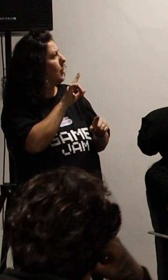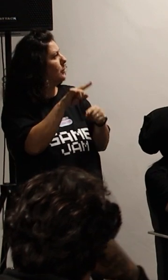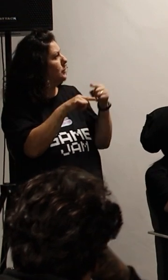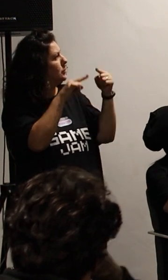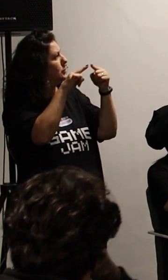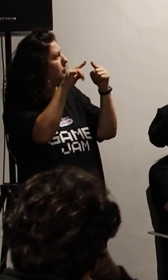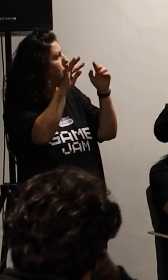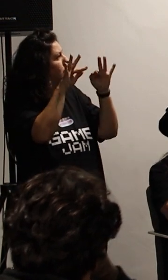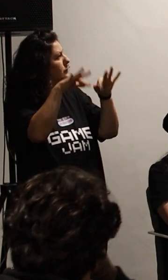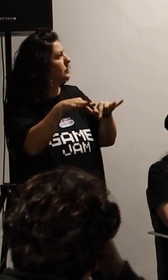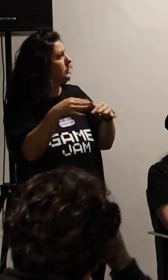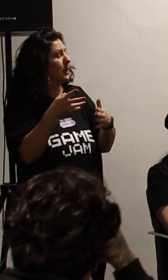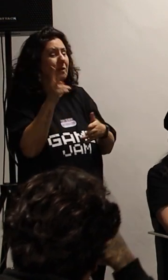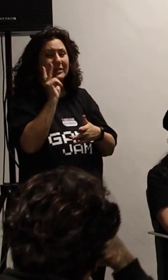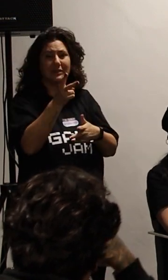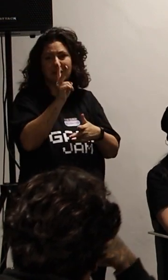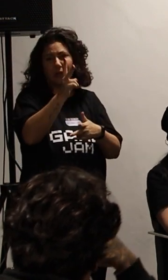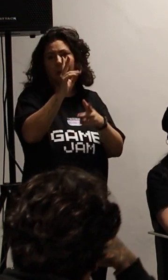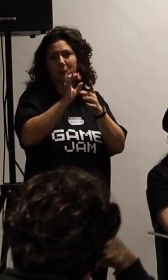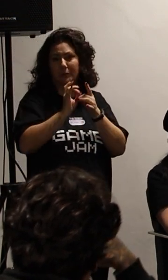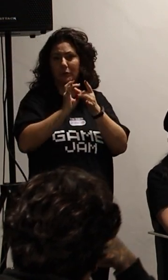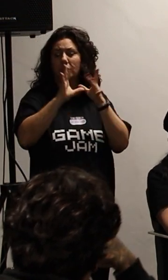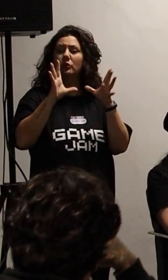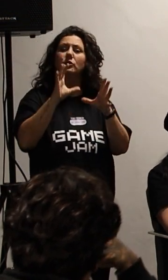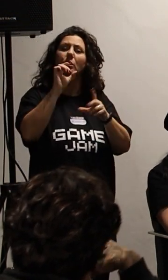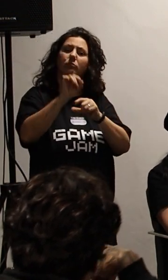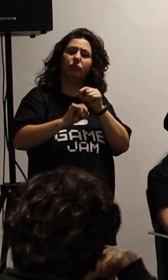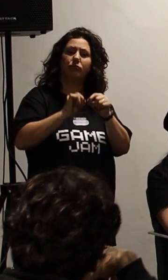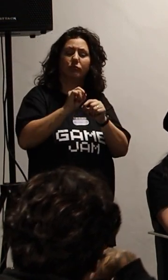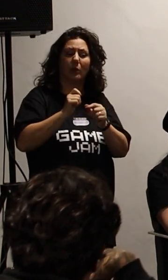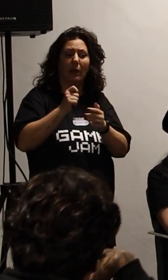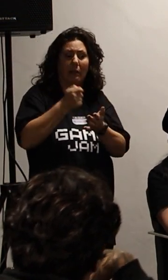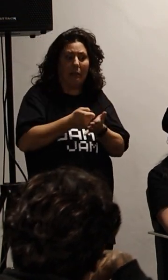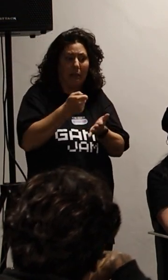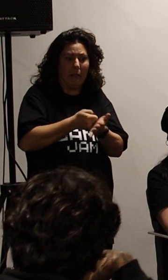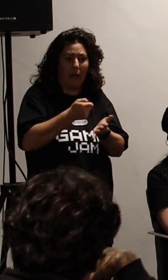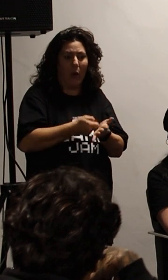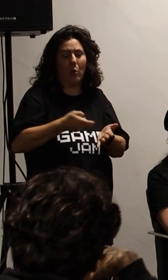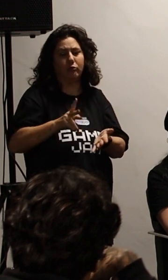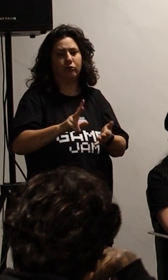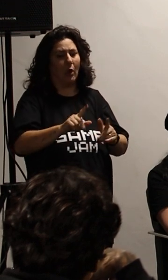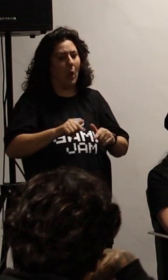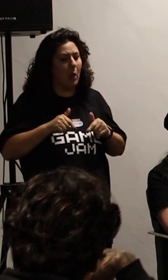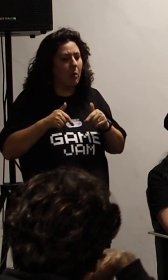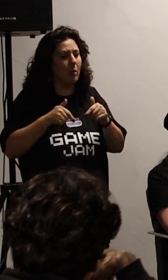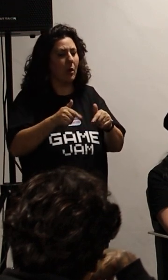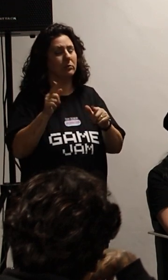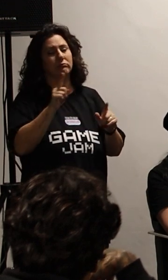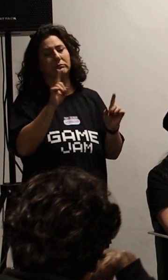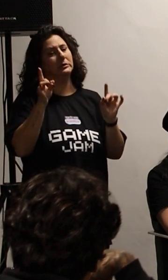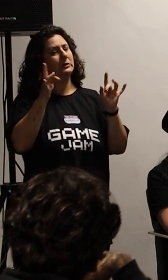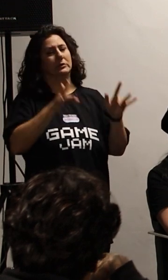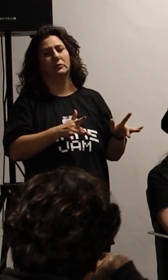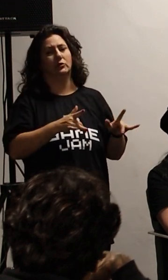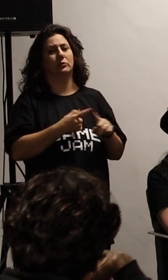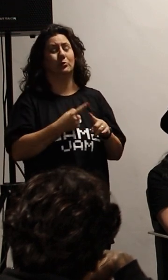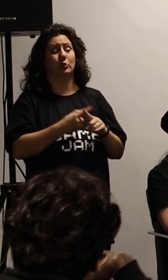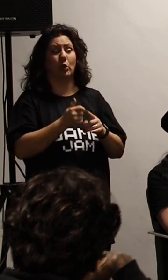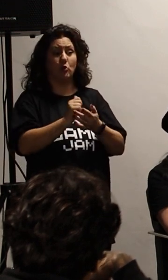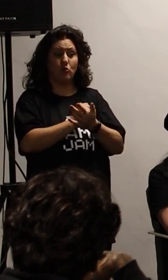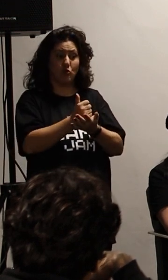final. Sempre manter-se determinado e não desistir. Porque jogos,